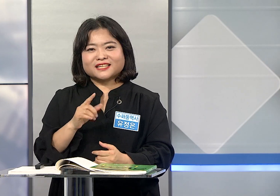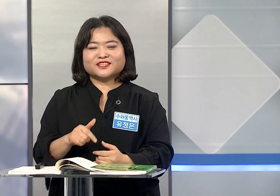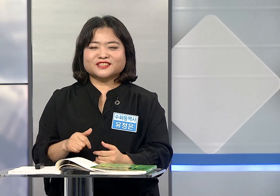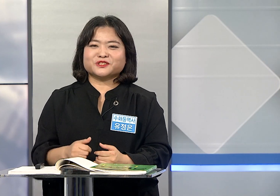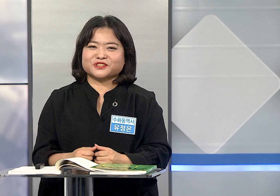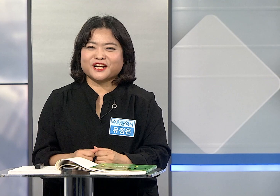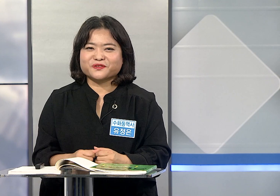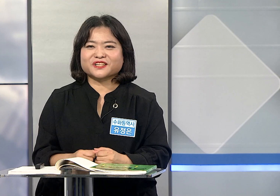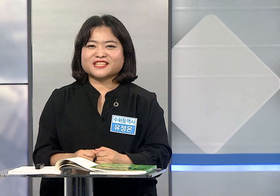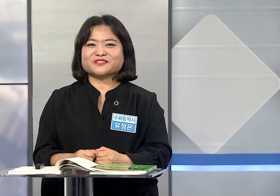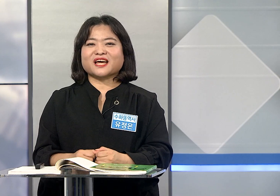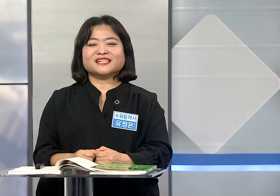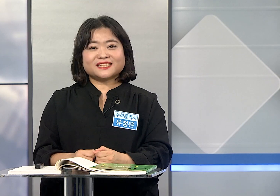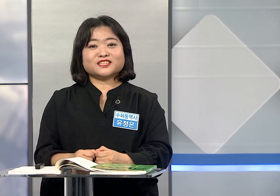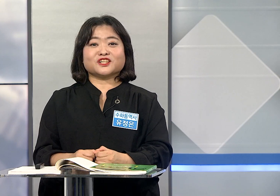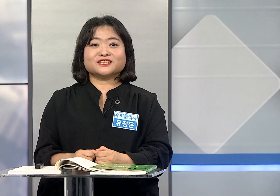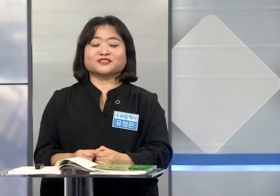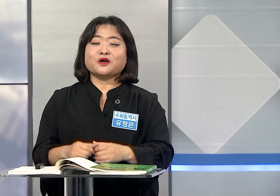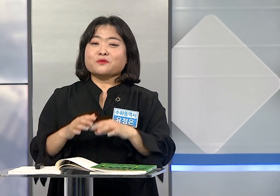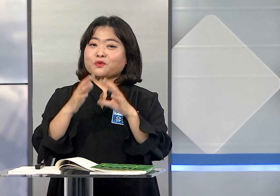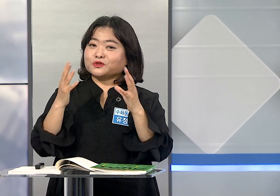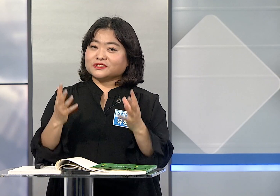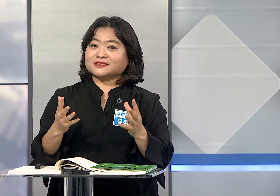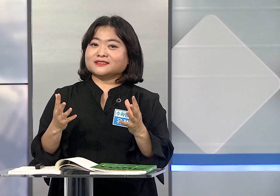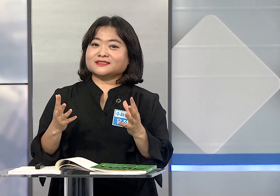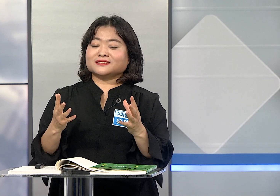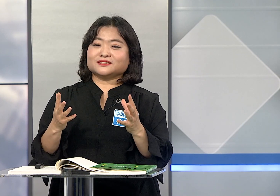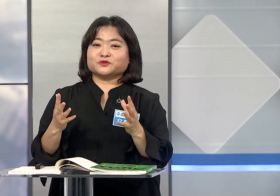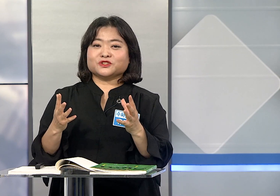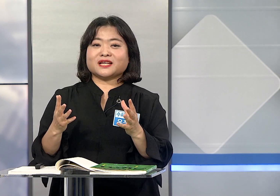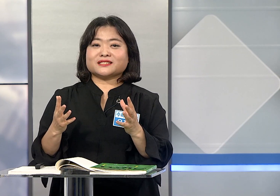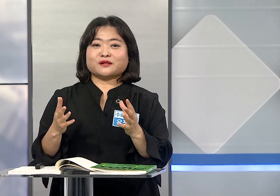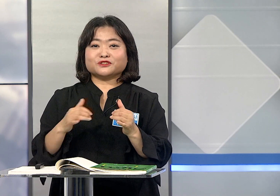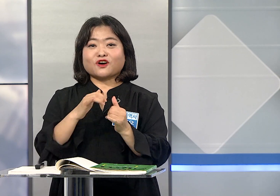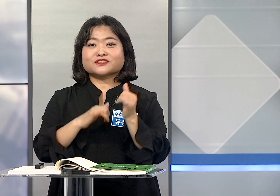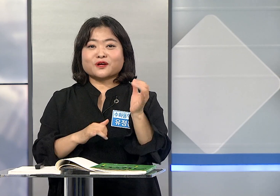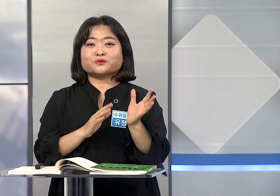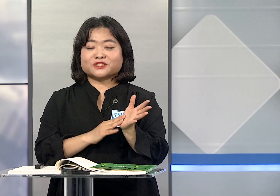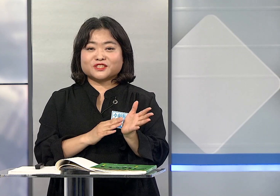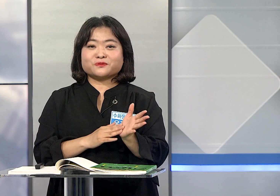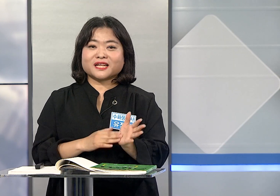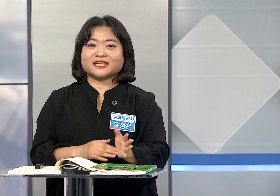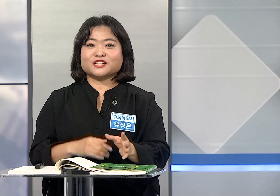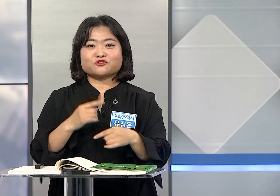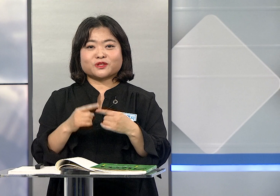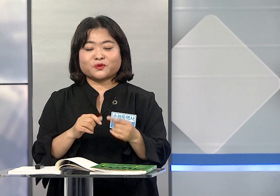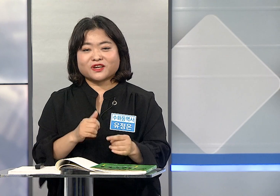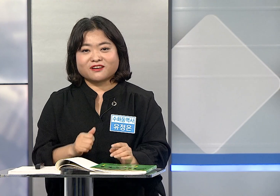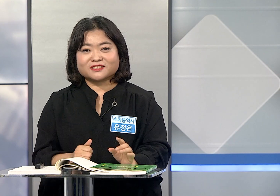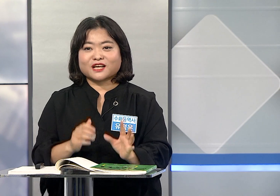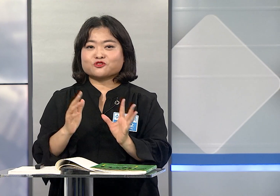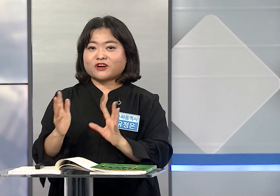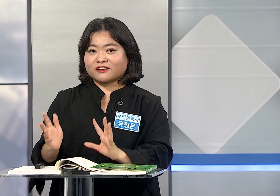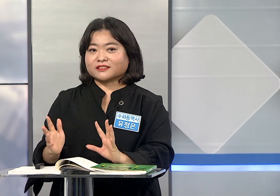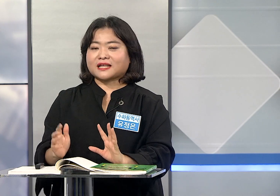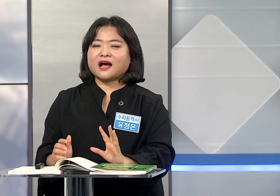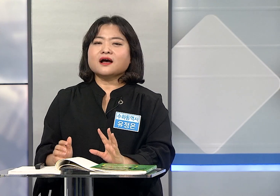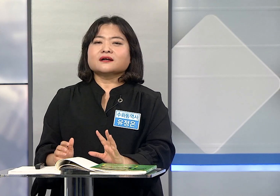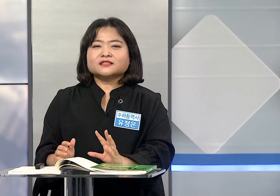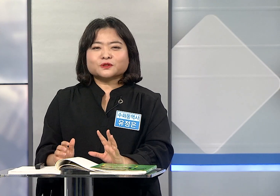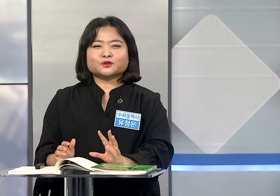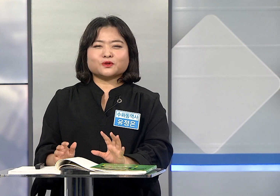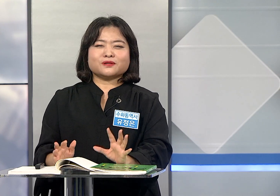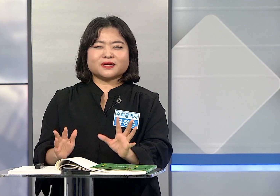지루하신 시간이었는지도 잘 모르겠지만, 일단 저희들은 모든 우리의 삶은 역사로부터 출발이니, 수화 통역의 역사, 수화의